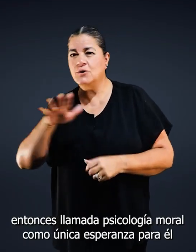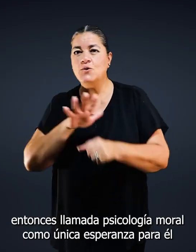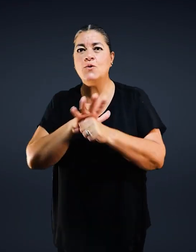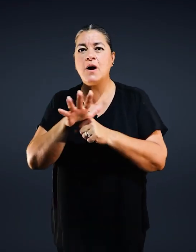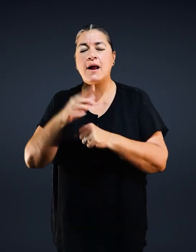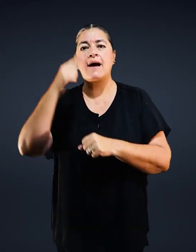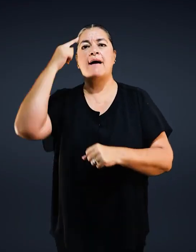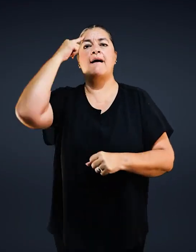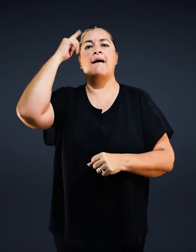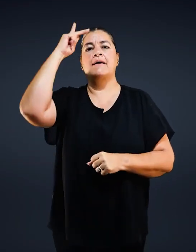él.